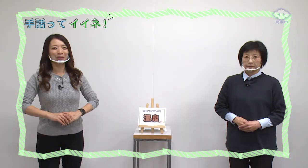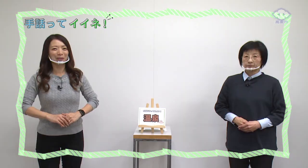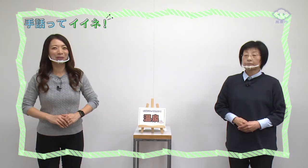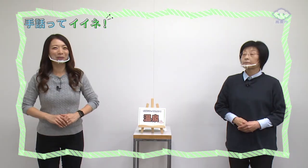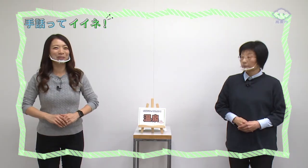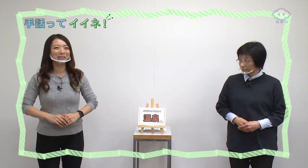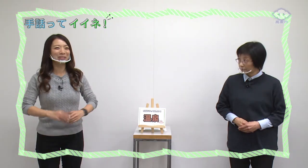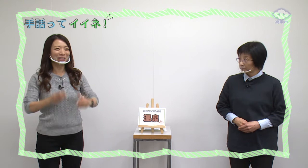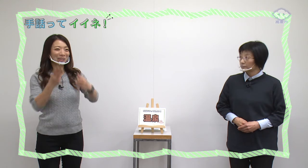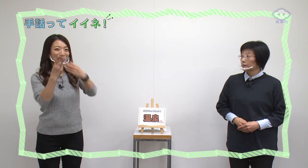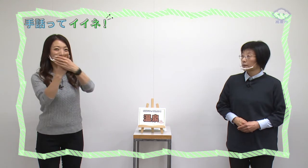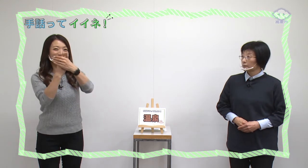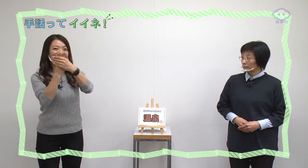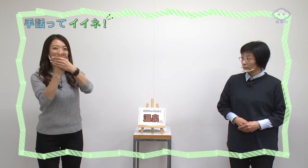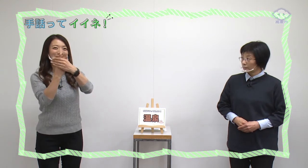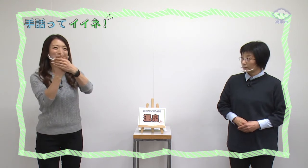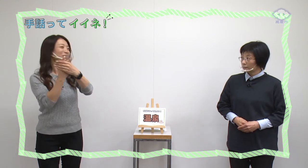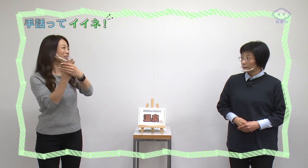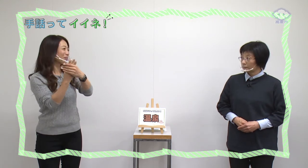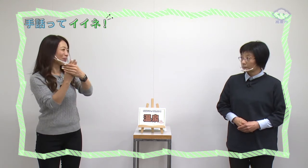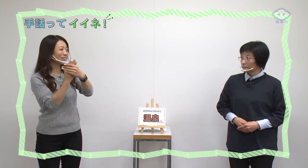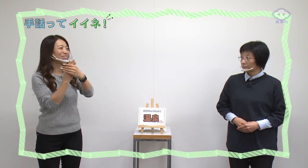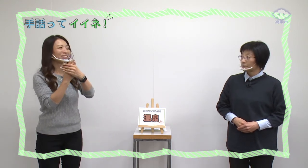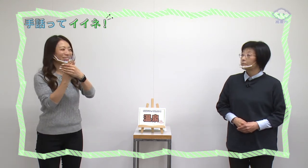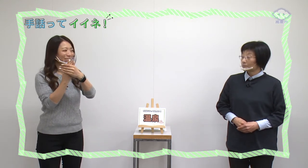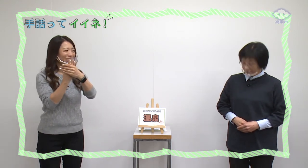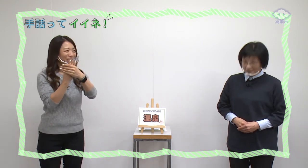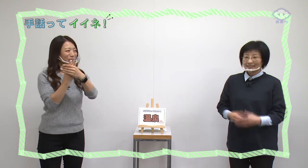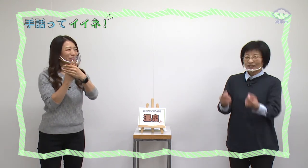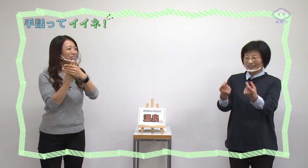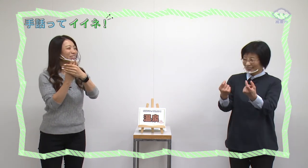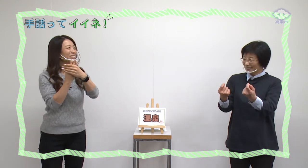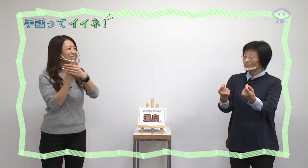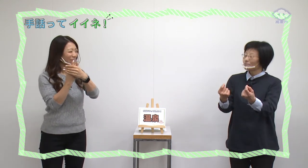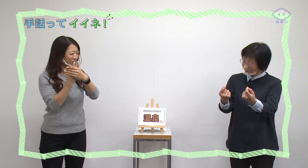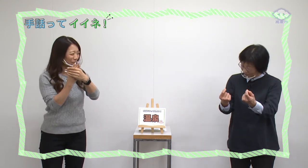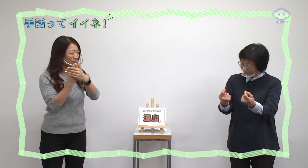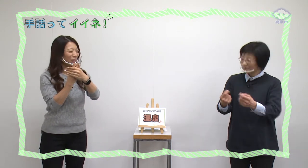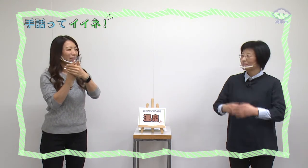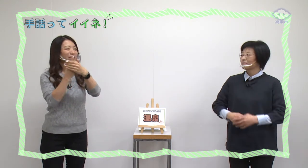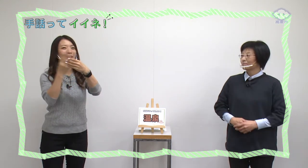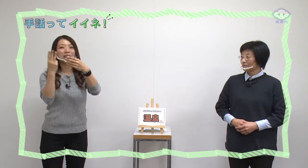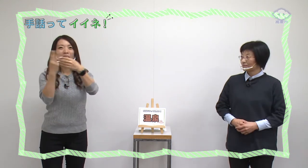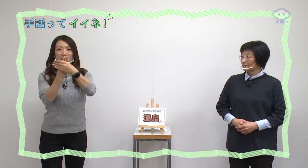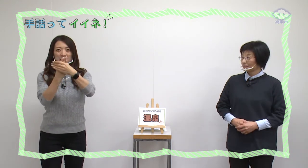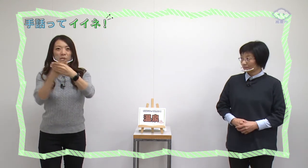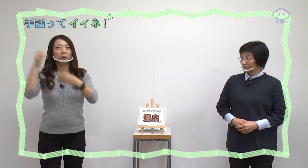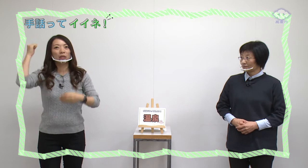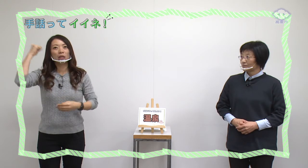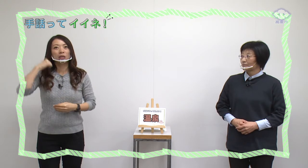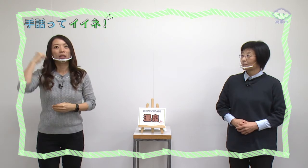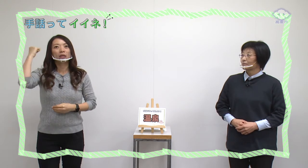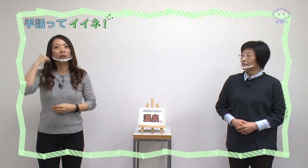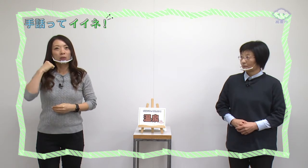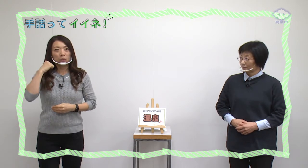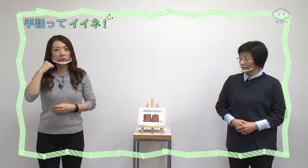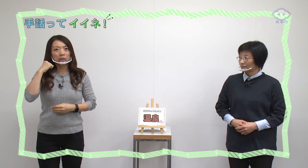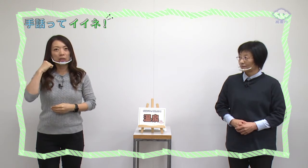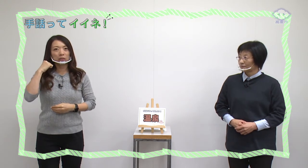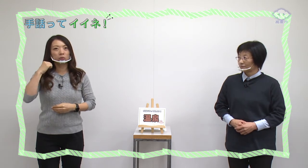はい、幅さん、これで温泉のマークなんですね。面白いですね。はい、これで温泉